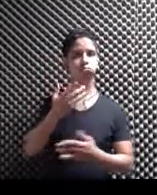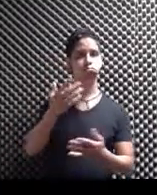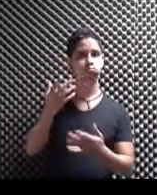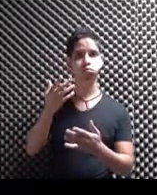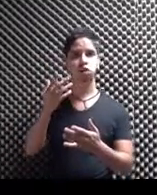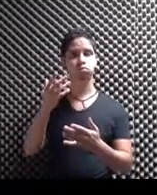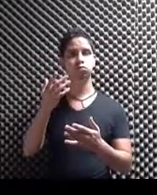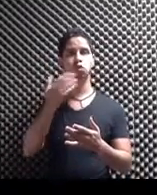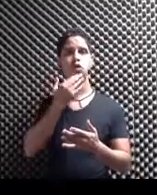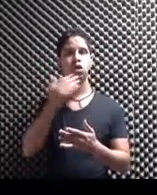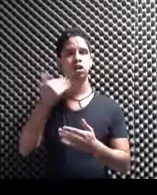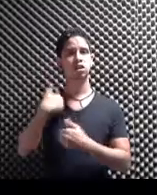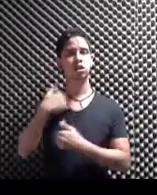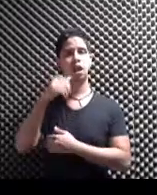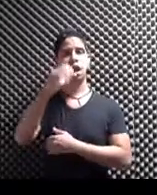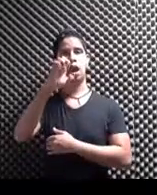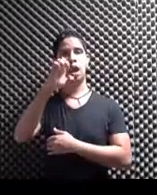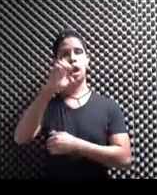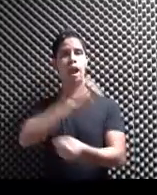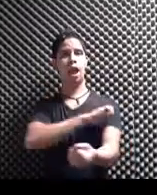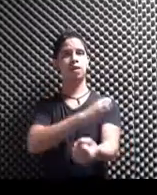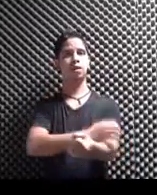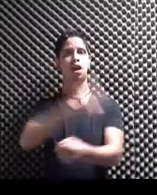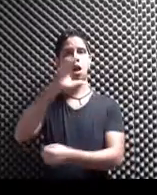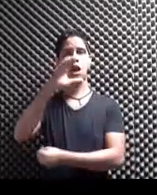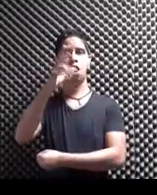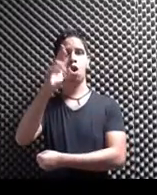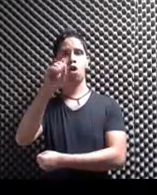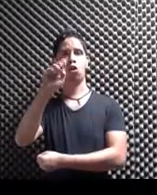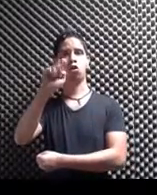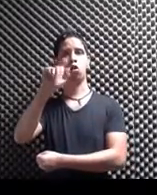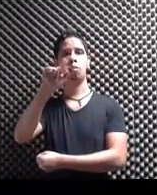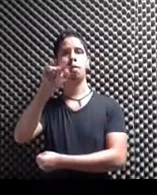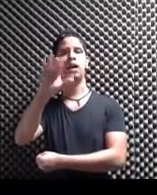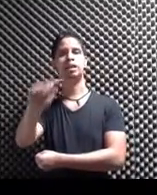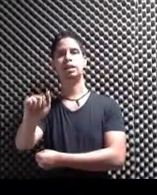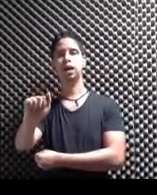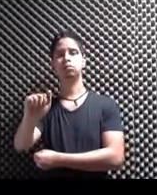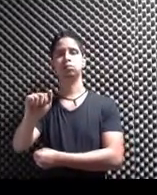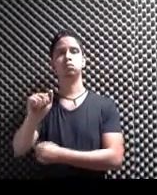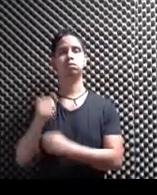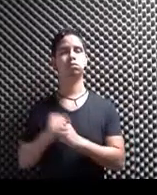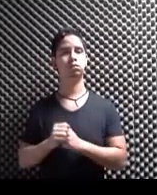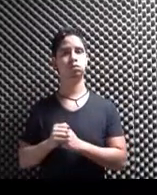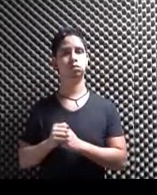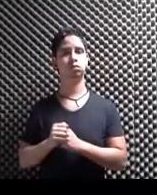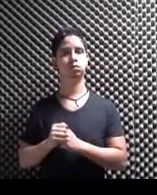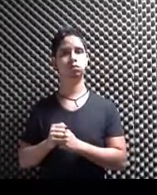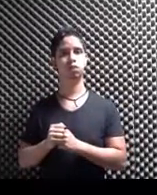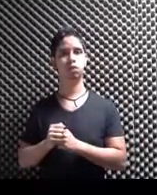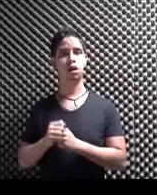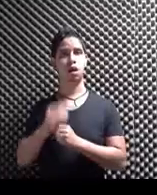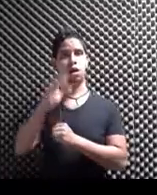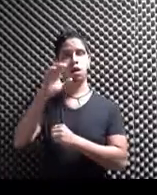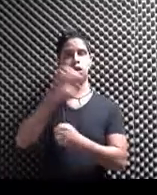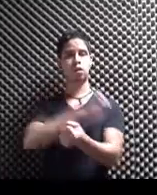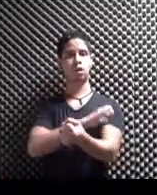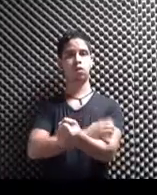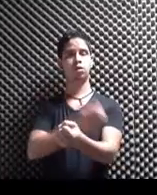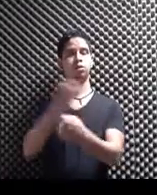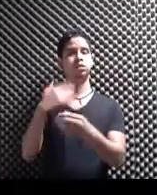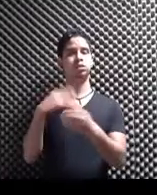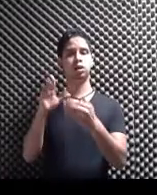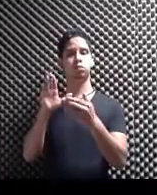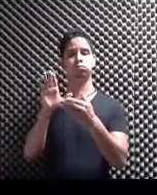orienta? Buscamos un diccionario primero Qué poca vergüenza La energía cromática se orienta hacia los azules y los